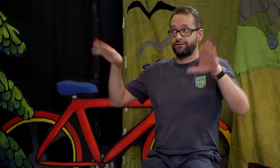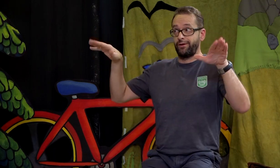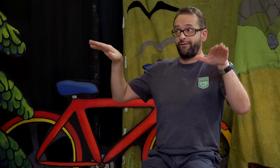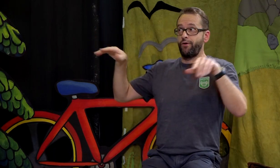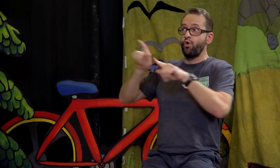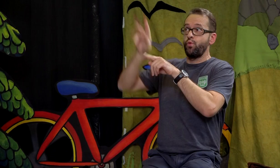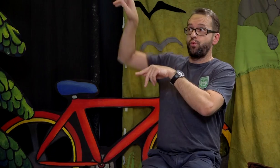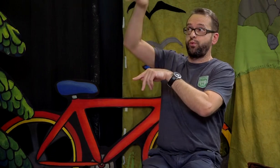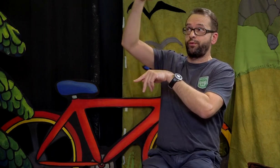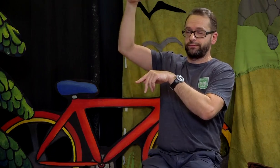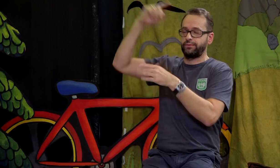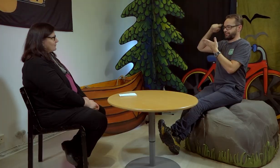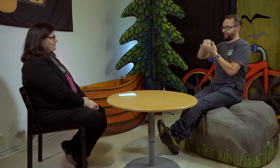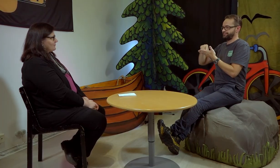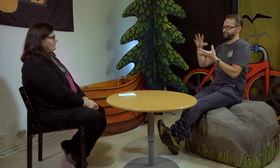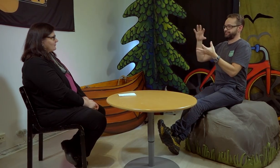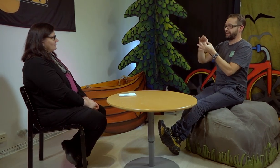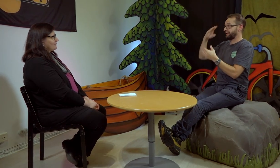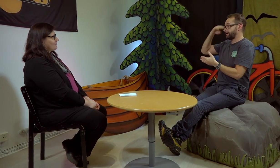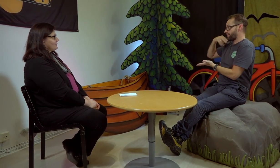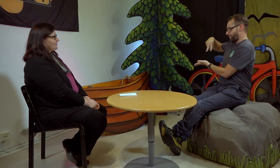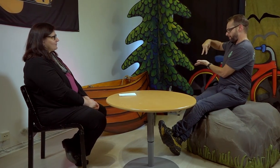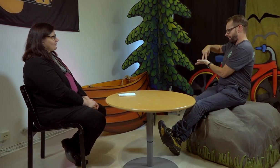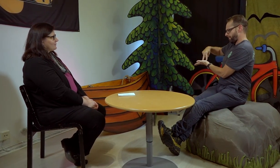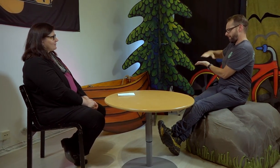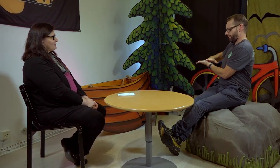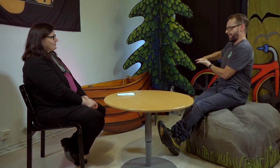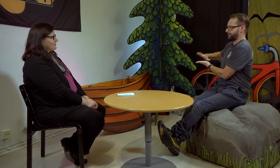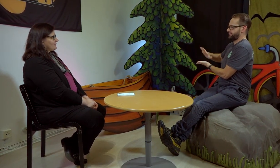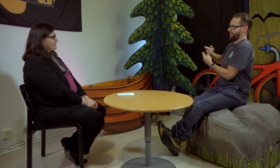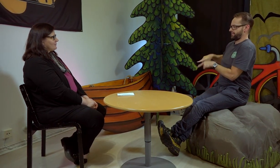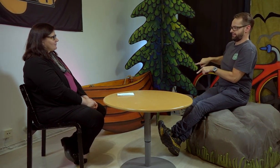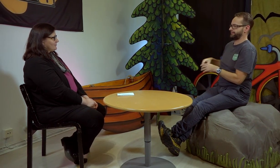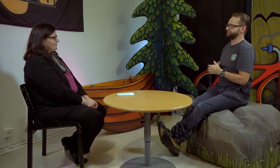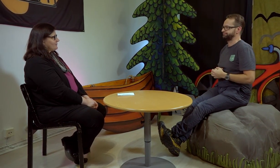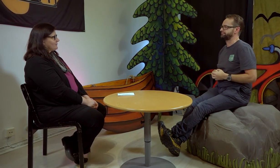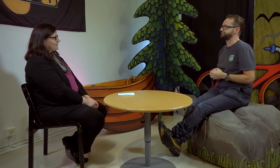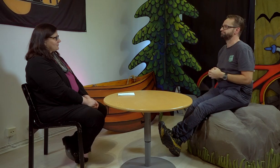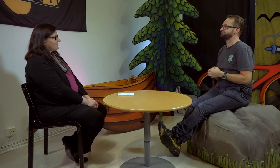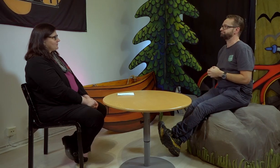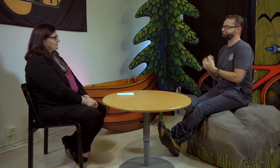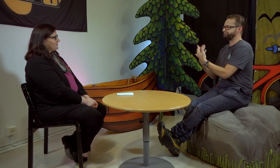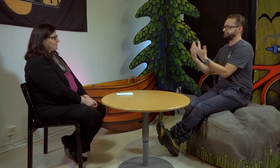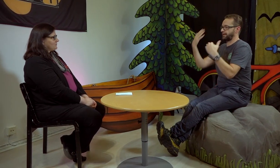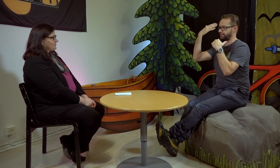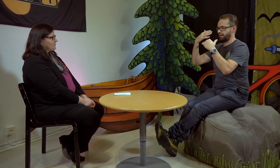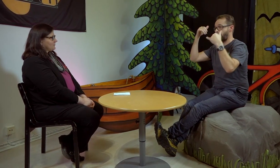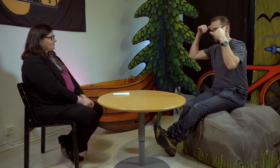mukana, vaikka oli 2 jalkaa. Ja tämä oli se eläinten